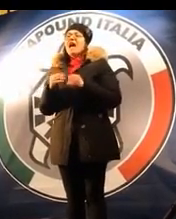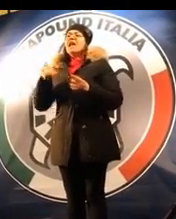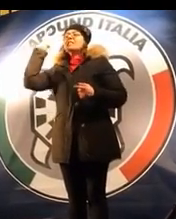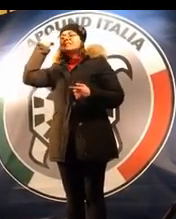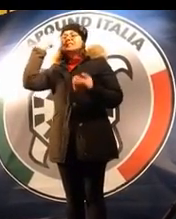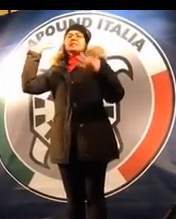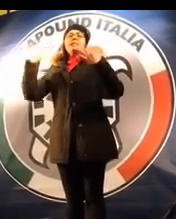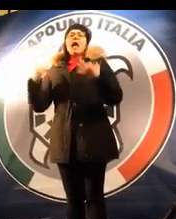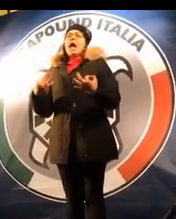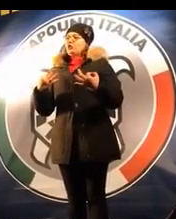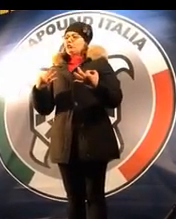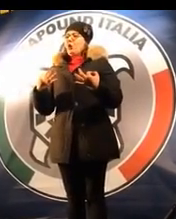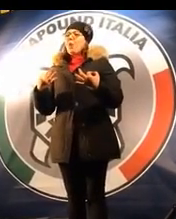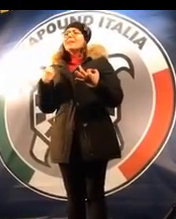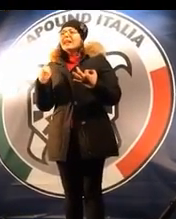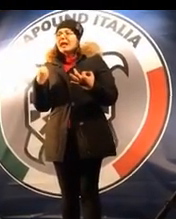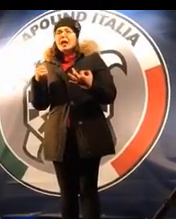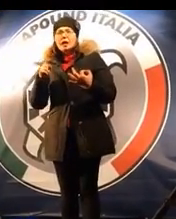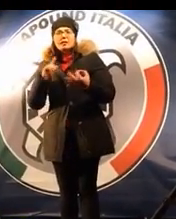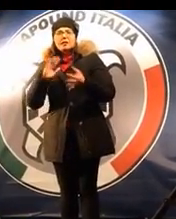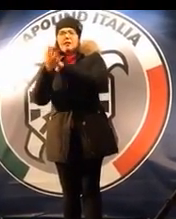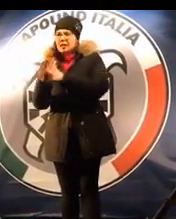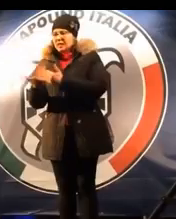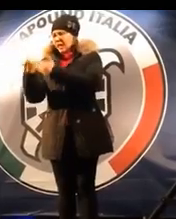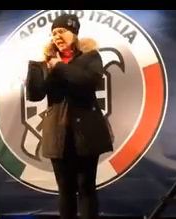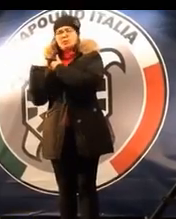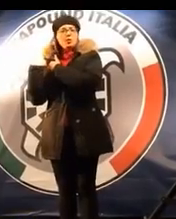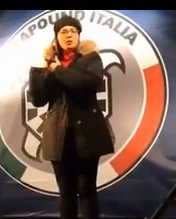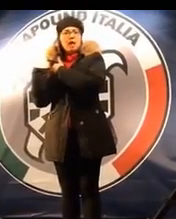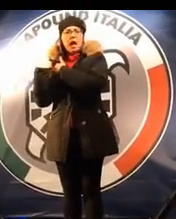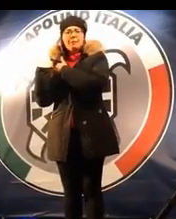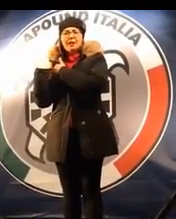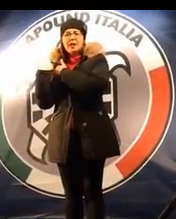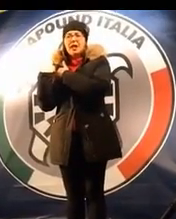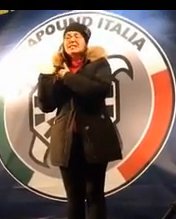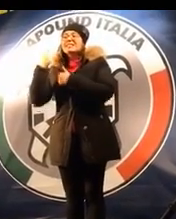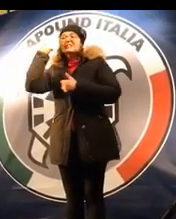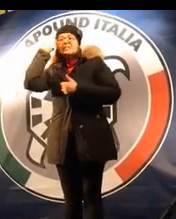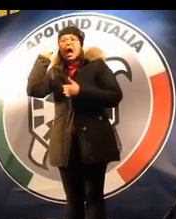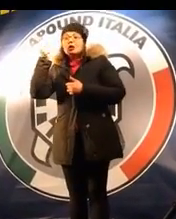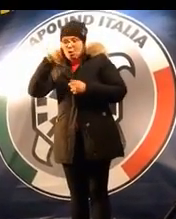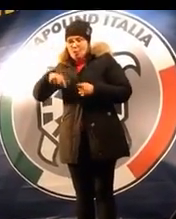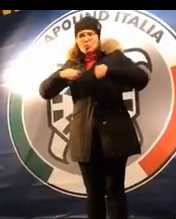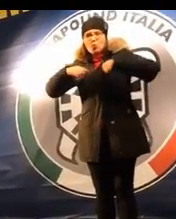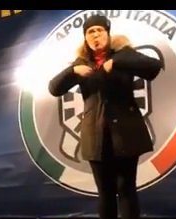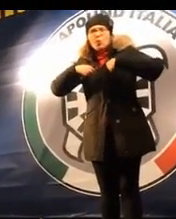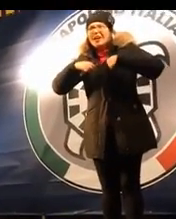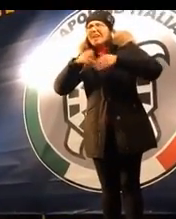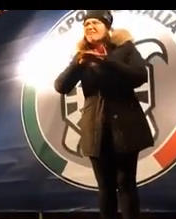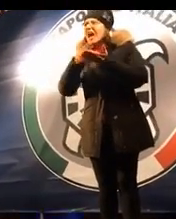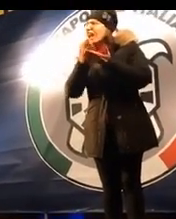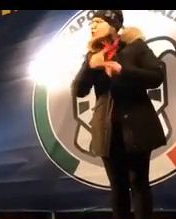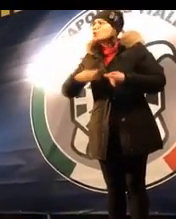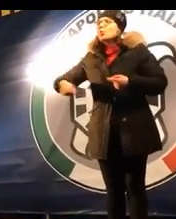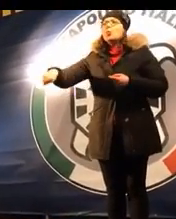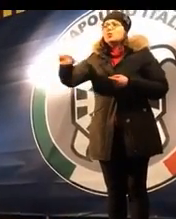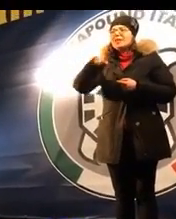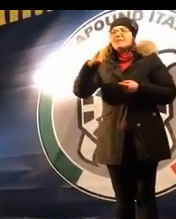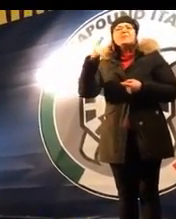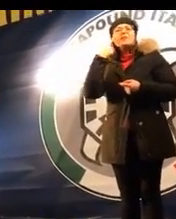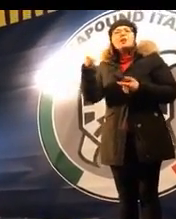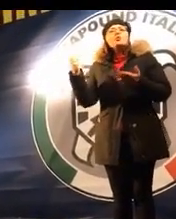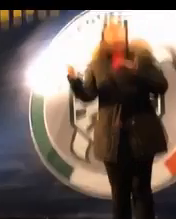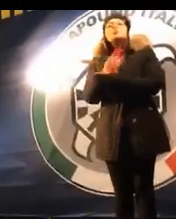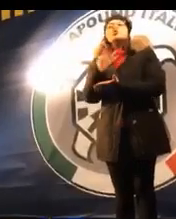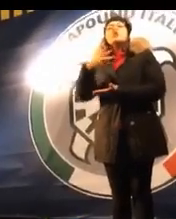responsabile di tutto quello che vediamo, perché lo Stato purtroppo, e lo Stato siamo anche noi, è responsabile di quello che è successo a